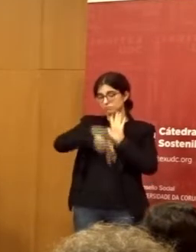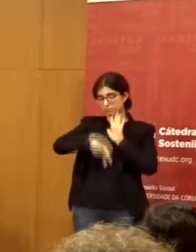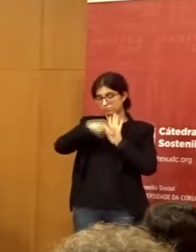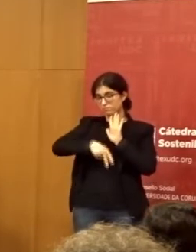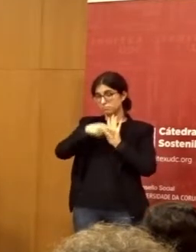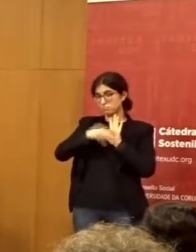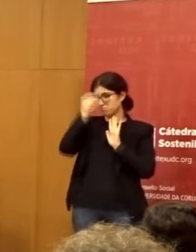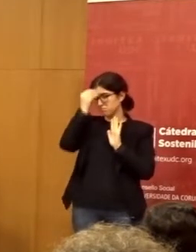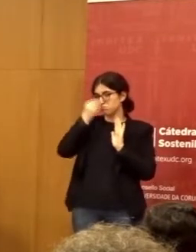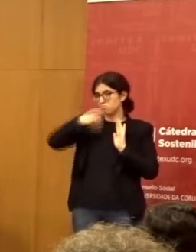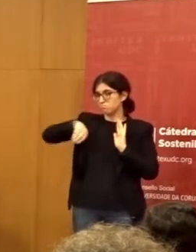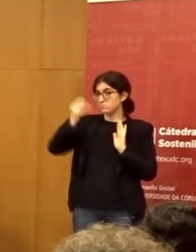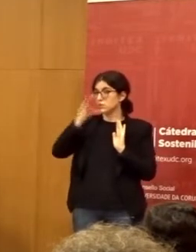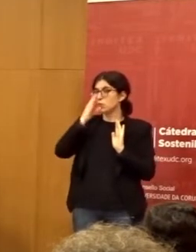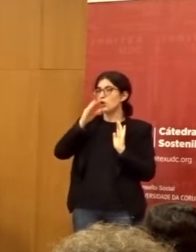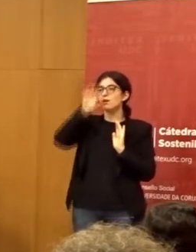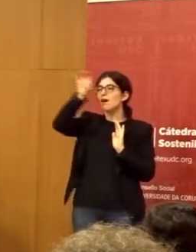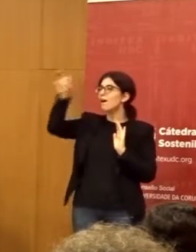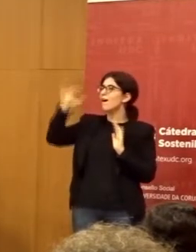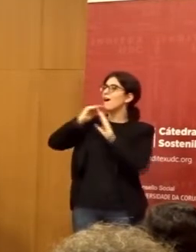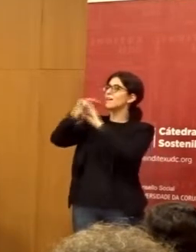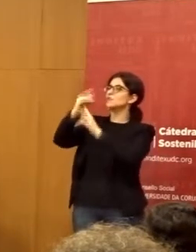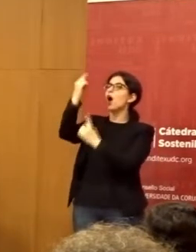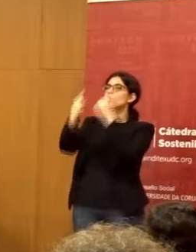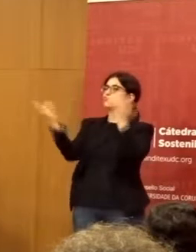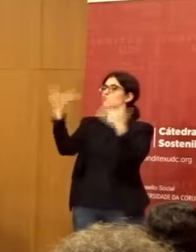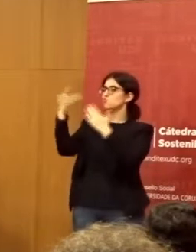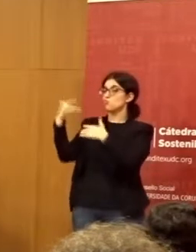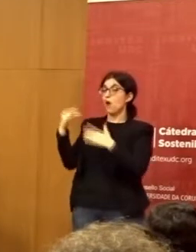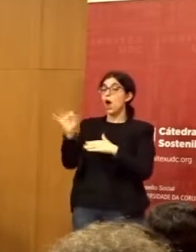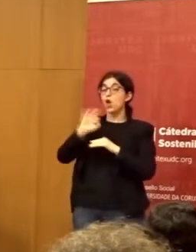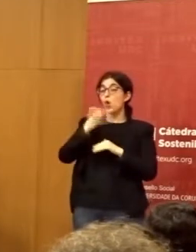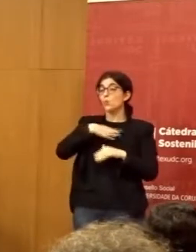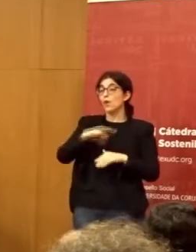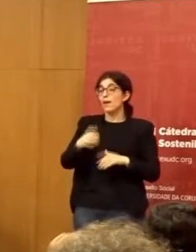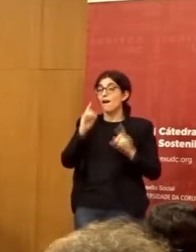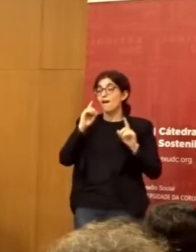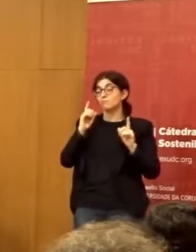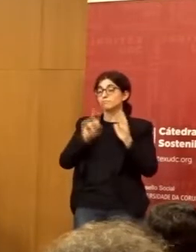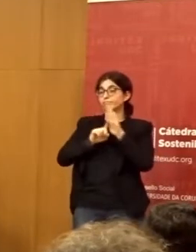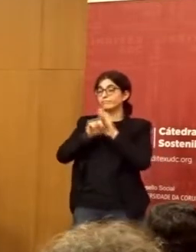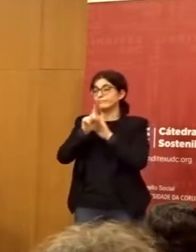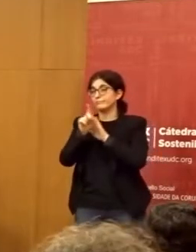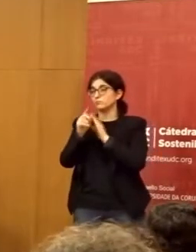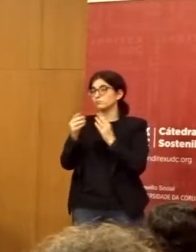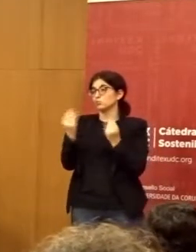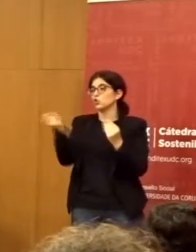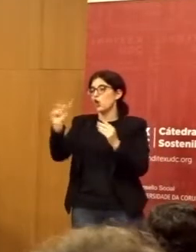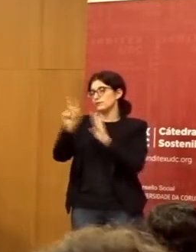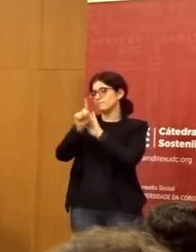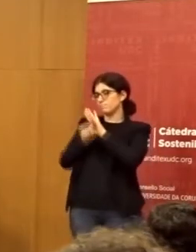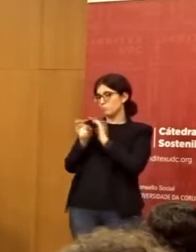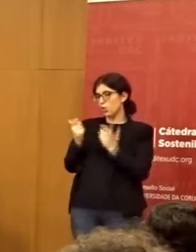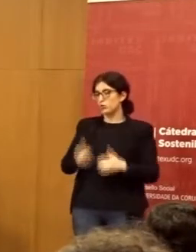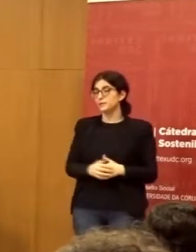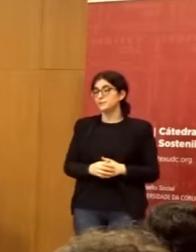fantástico, porque hay muchos países que no lo tienen o lo tienen desarrollado en menor grado. Pero sobre todo yo creo que lo que diferencia